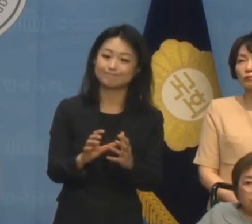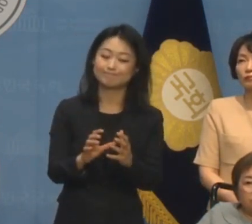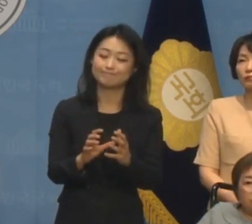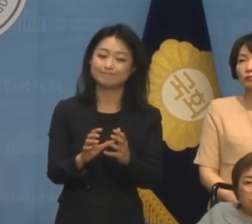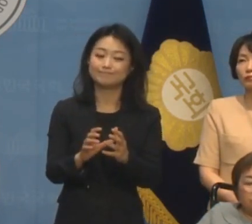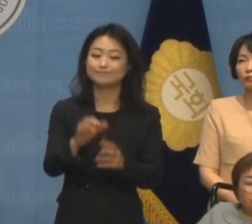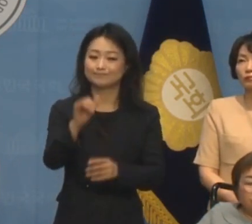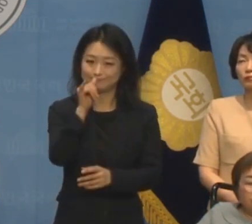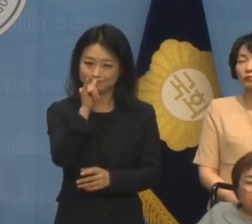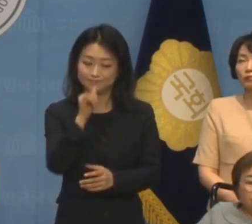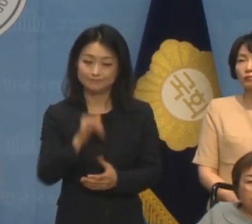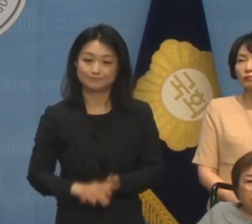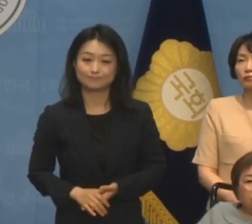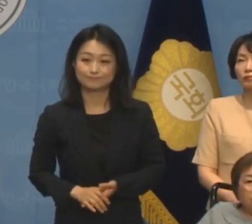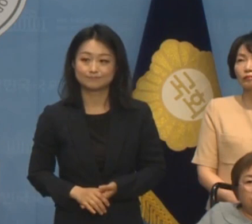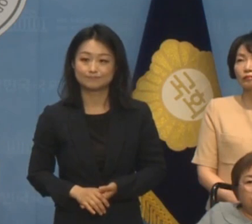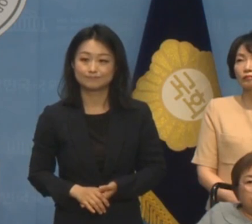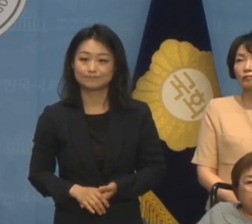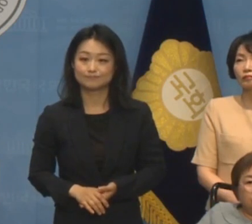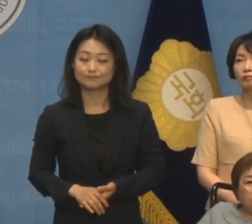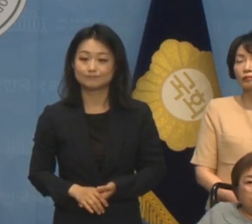모임입니다.